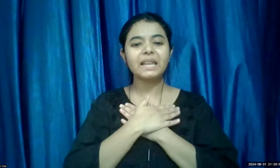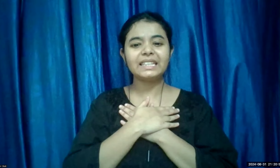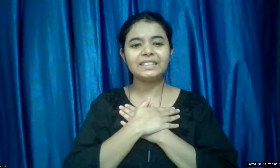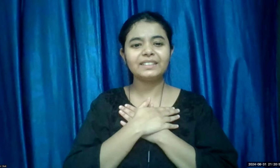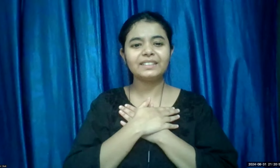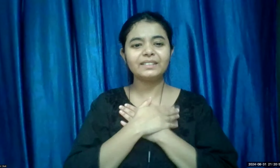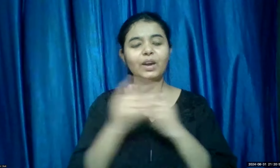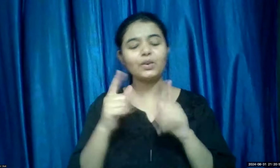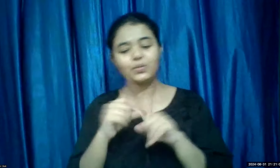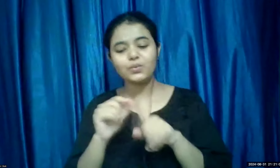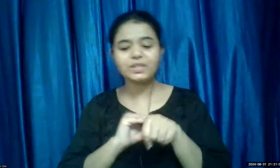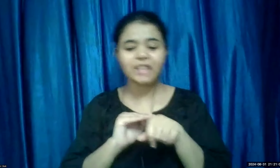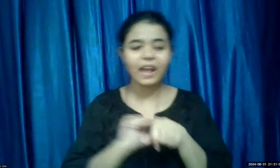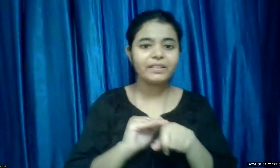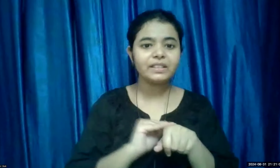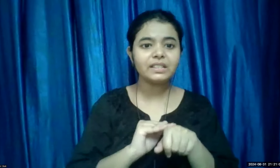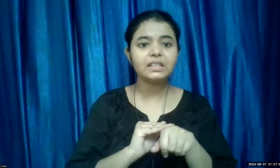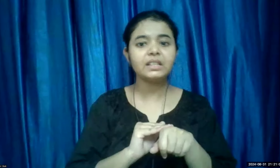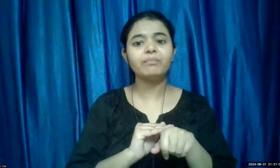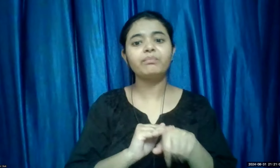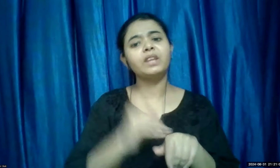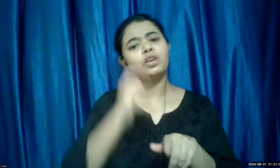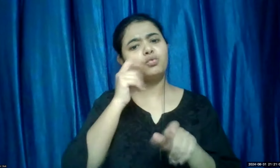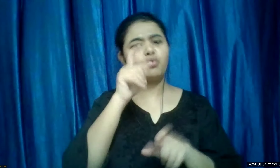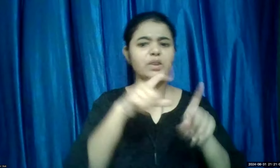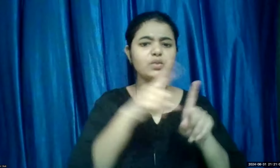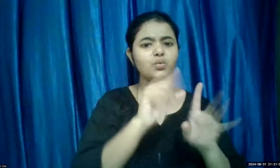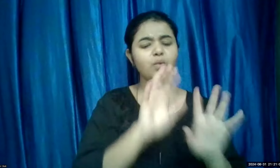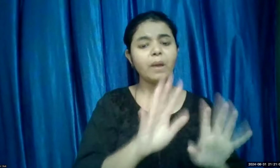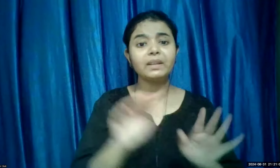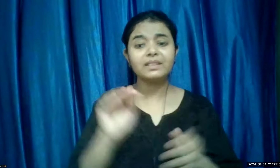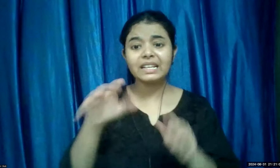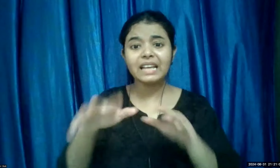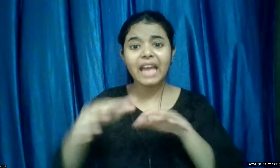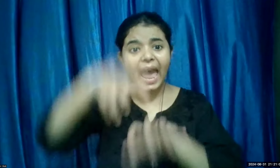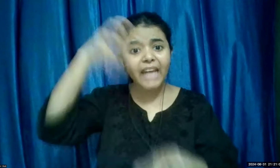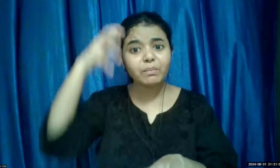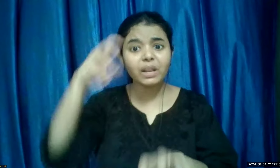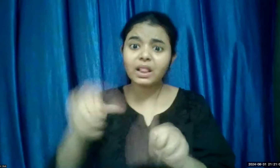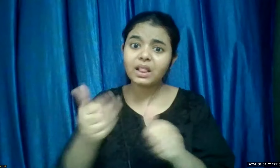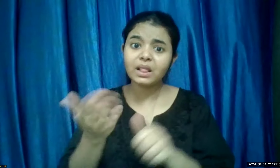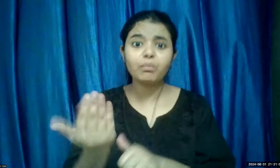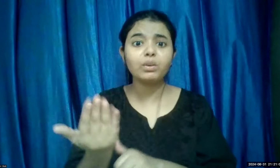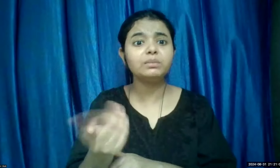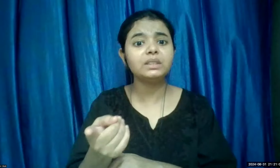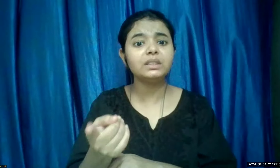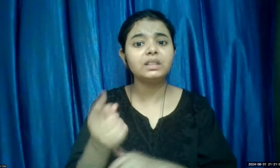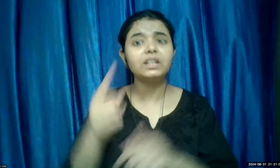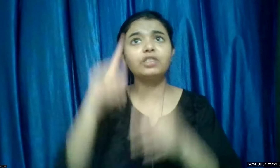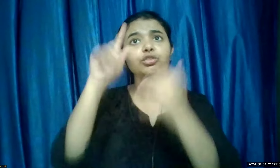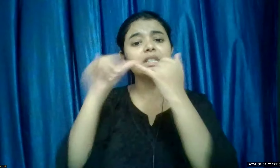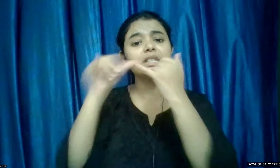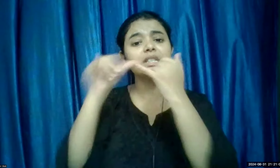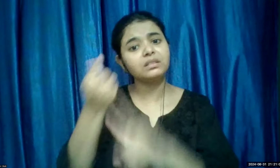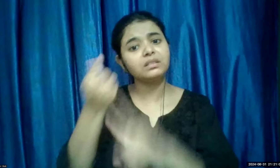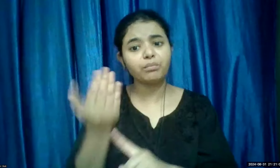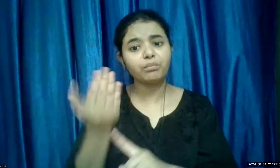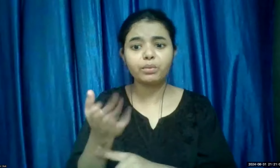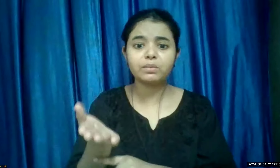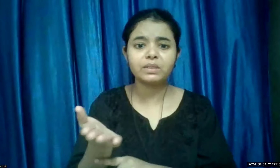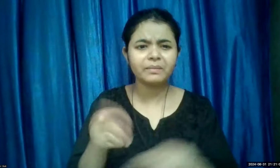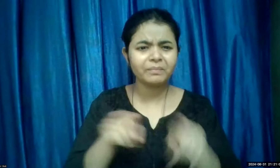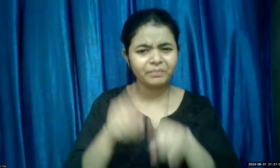एक पशु को भी क्या कर दे, भगवान की प्राप्ति करवा दे। हम सब ने एक कथा सुनी होगी, एक बार